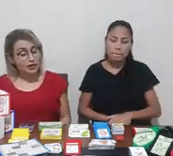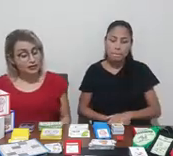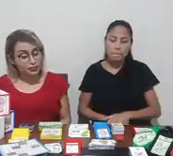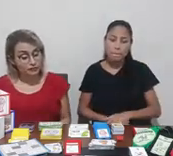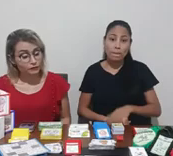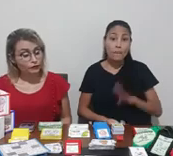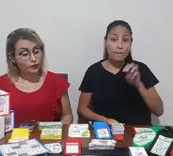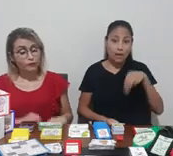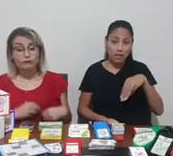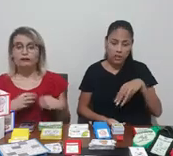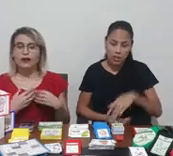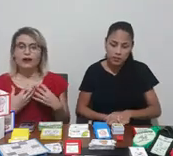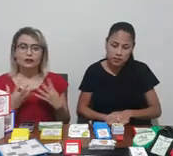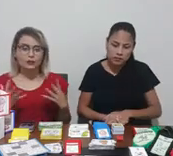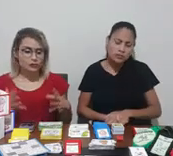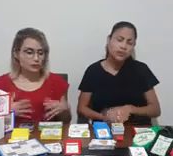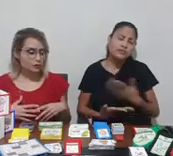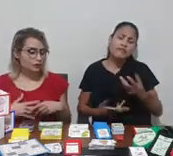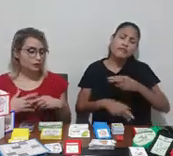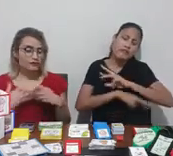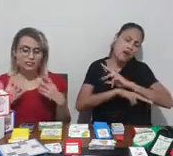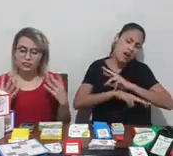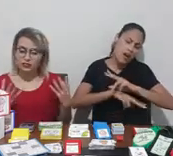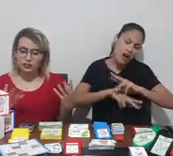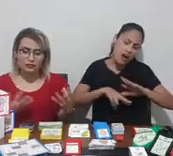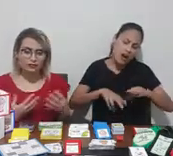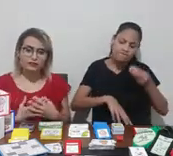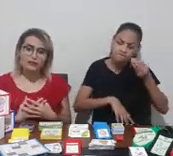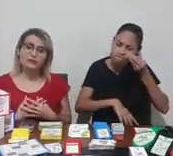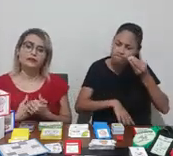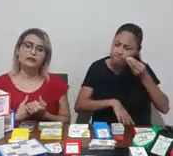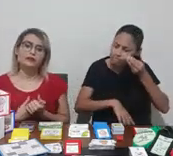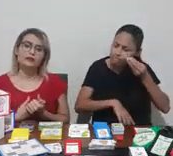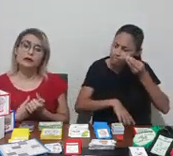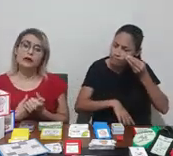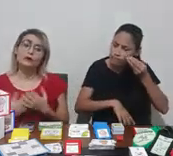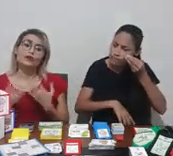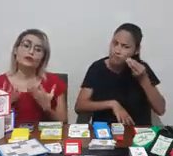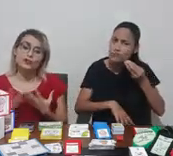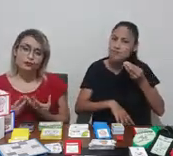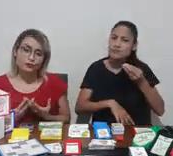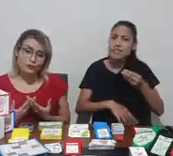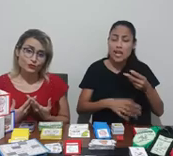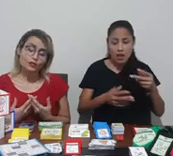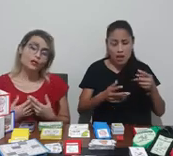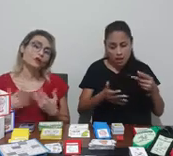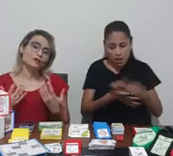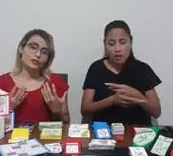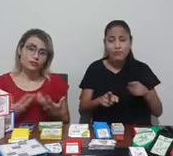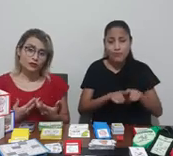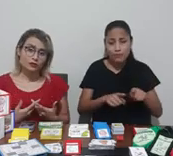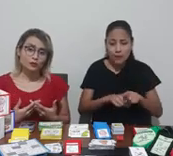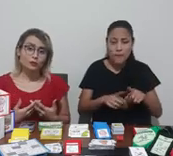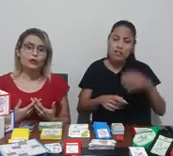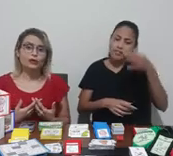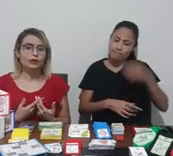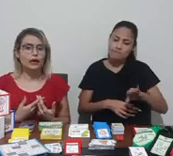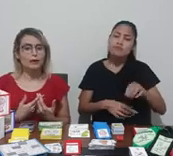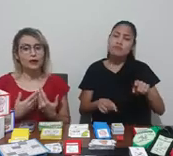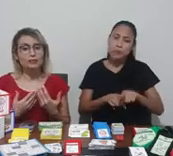e aí, gente, foram várias tentativas, né? Muitos erros e muitos acertos.